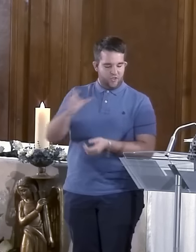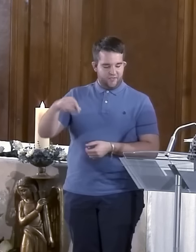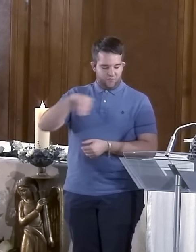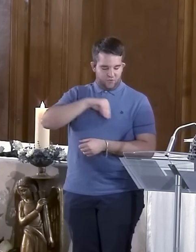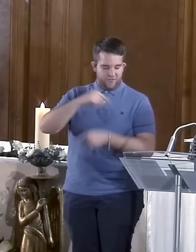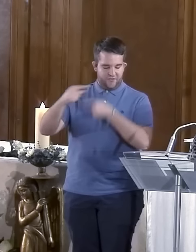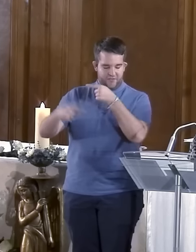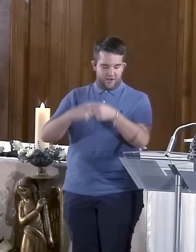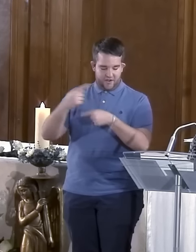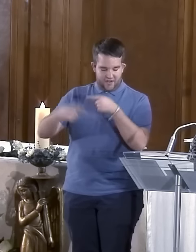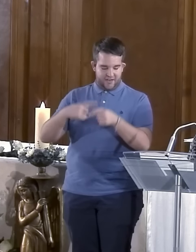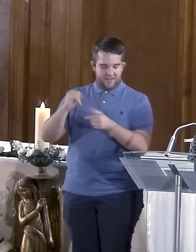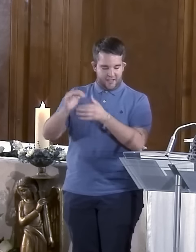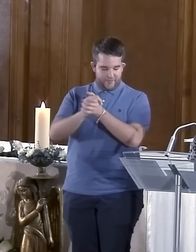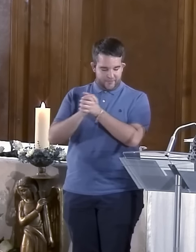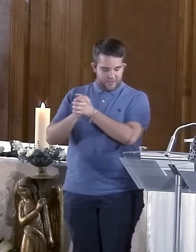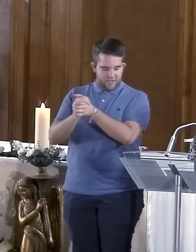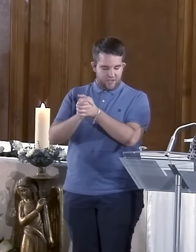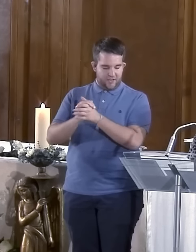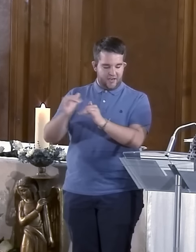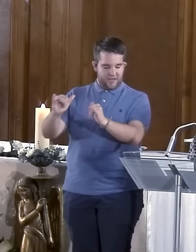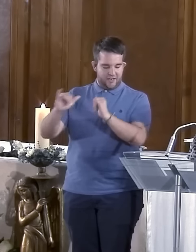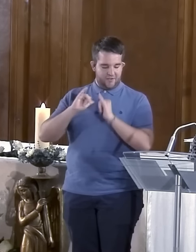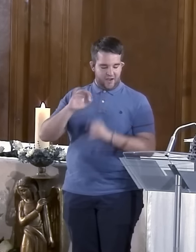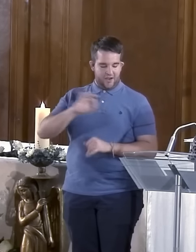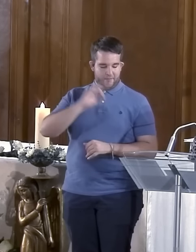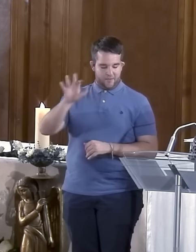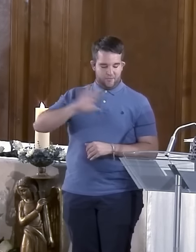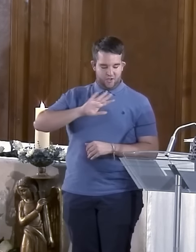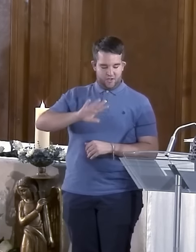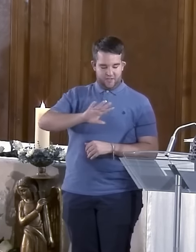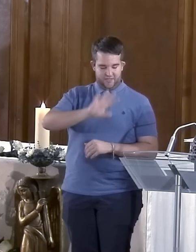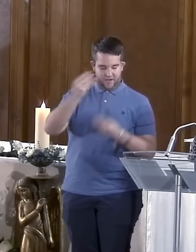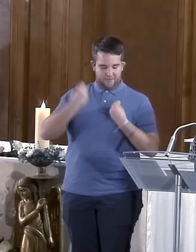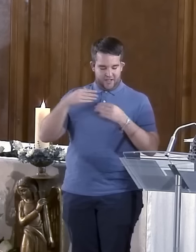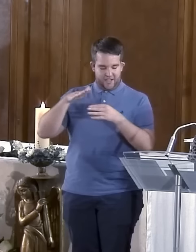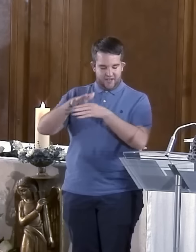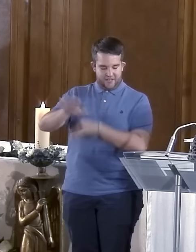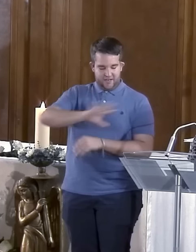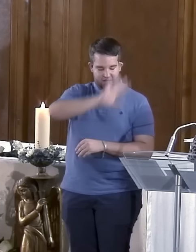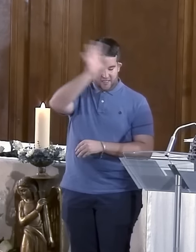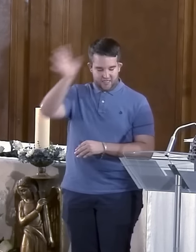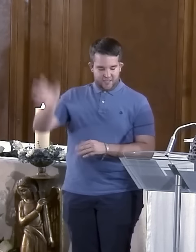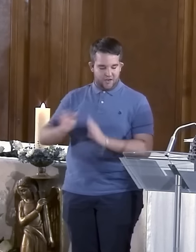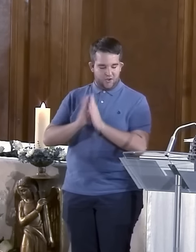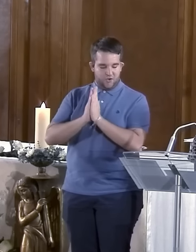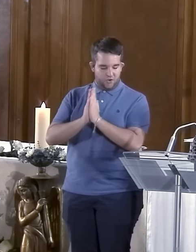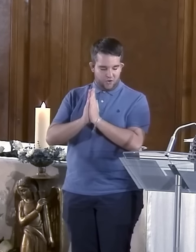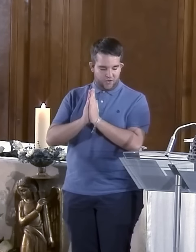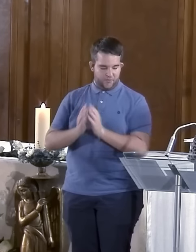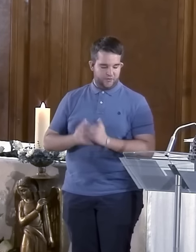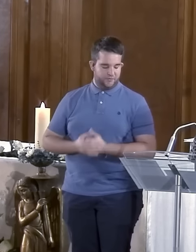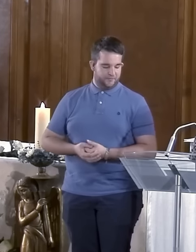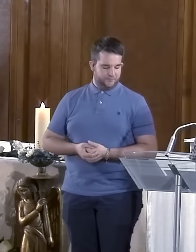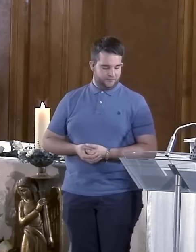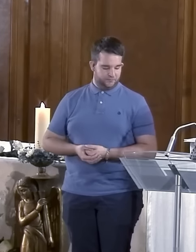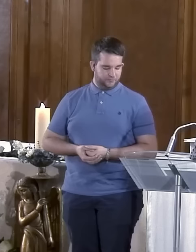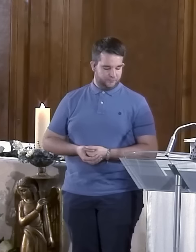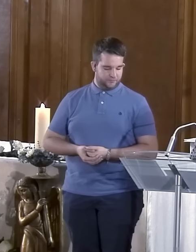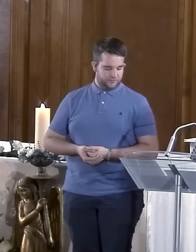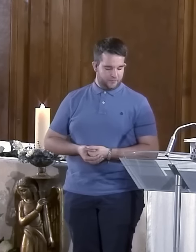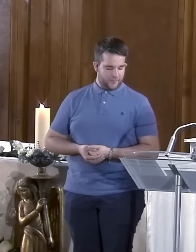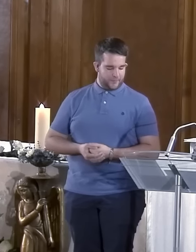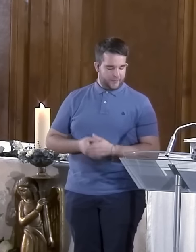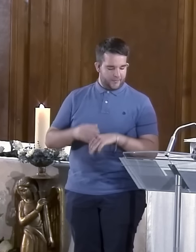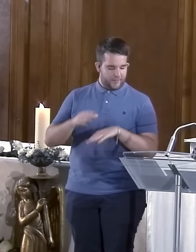los difuntos, nuestros familiares y amigos, que reciban el premio de la vida eterna en el cielo. Oremos.